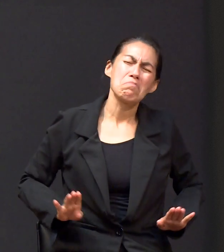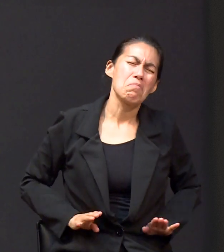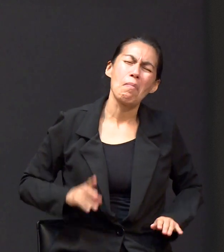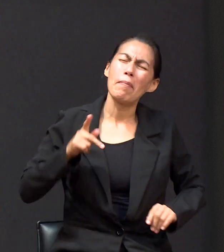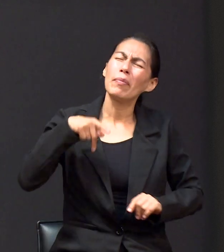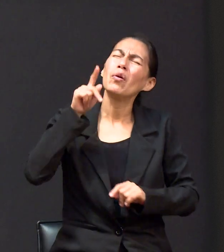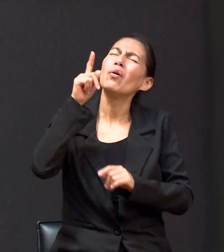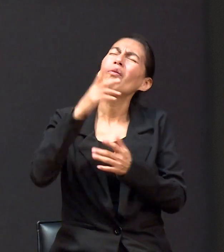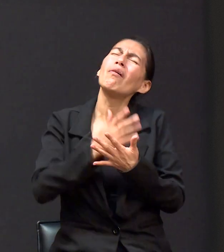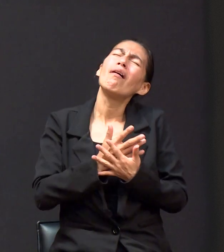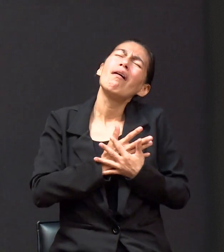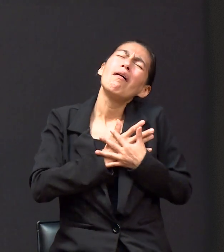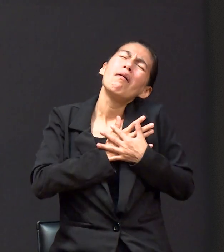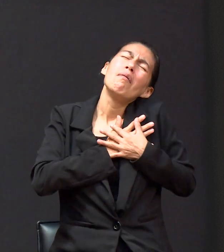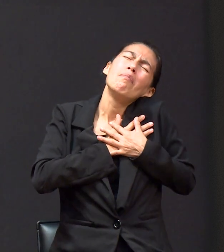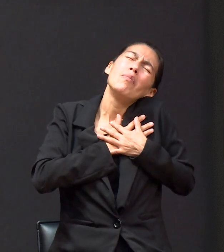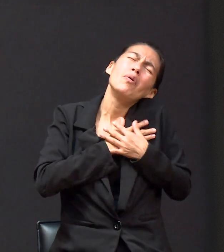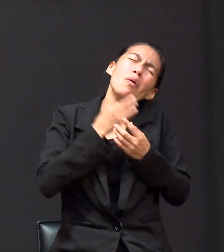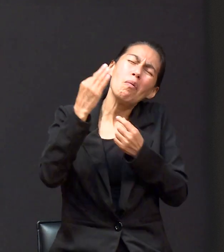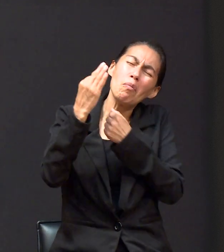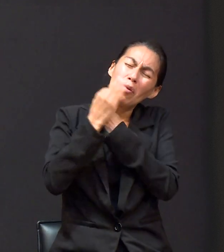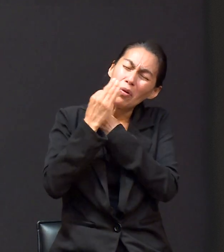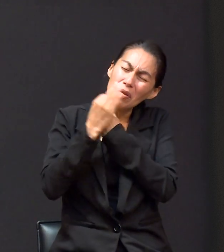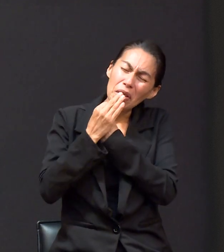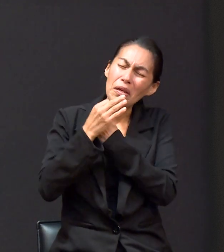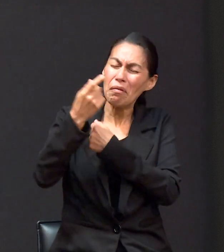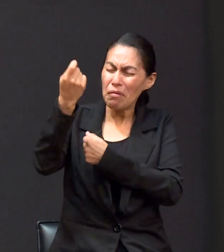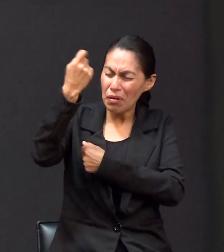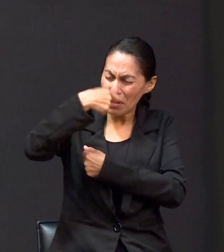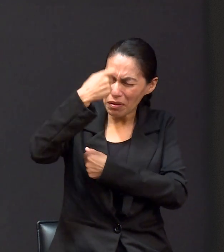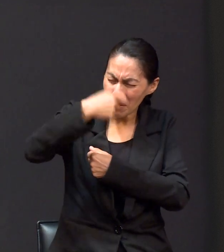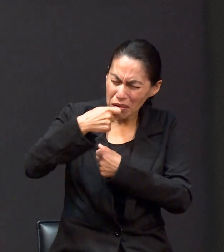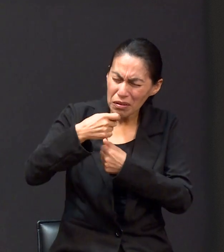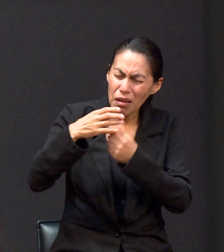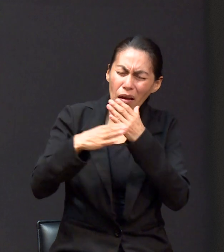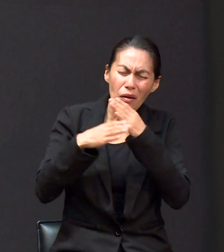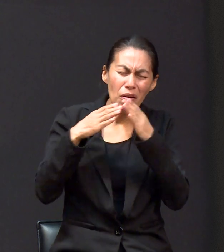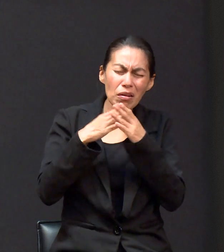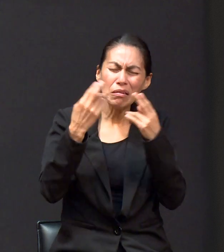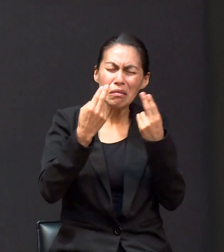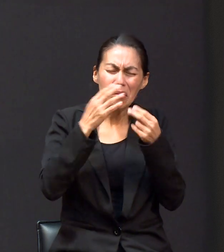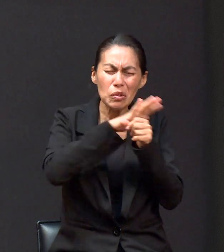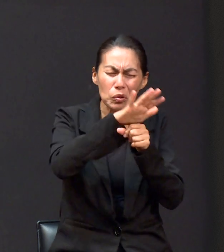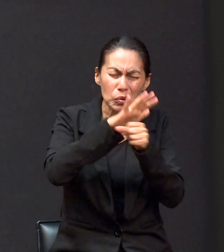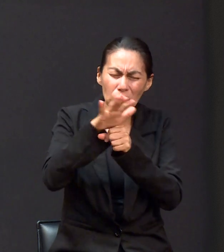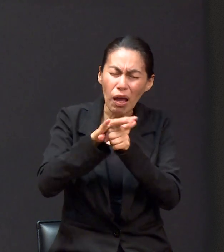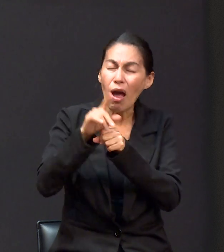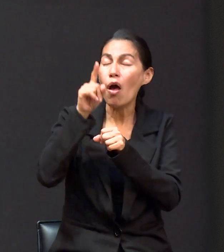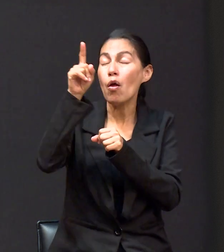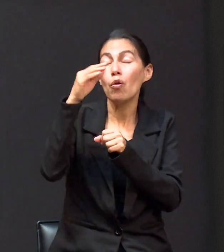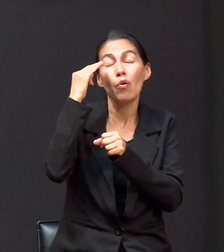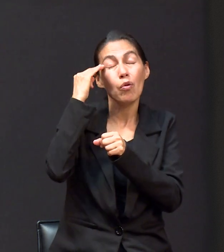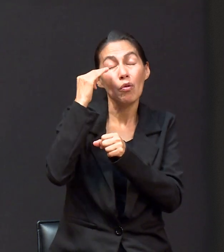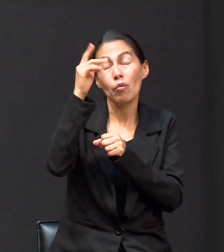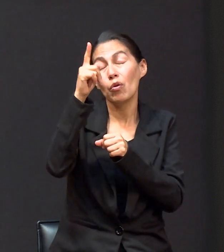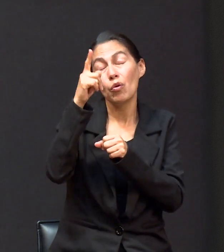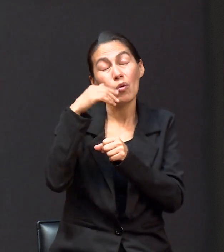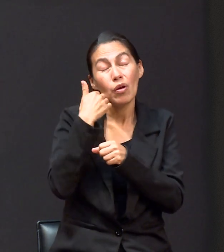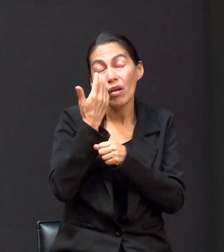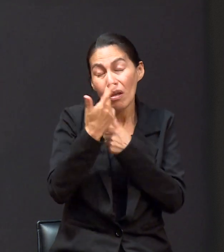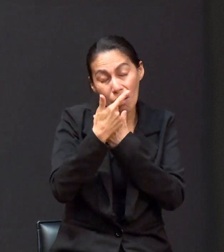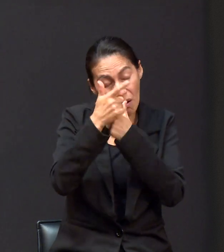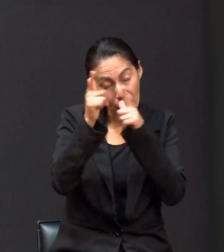absolutamente nada, pero tú en tu grande amor nos protege, nos bendice y nos das las cosas a tu tiempo, no al